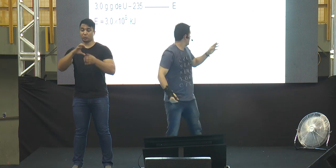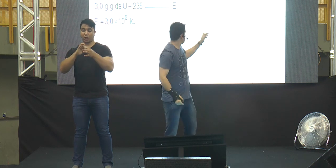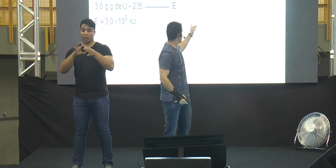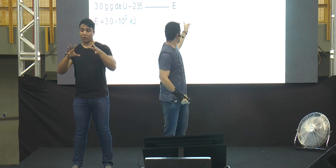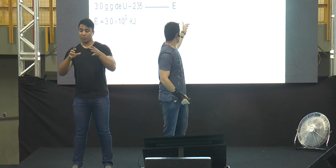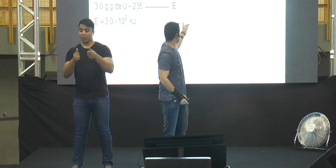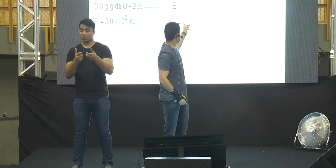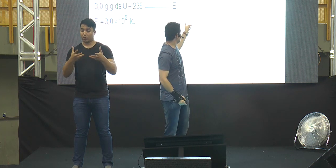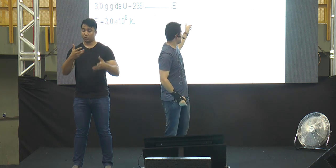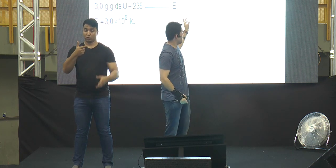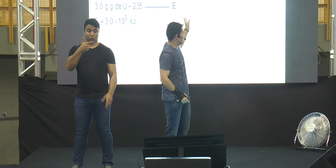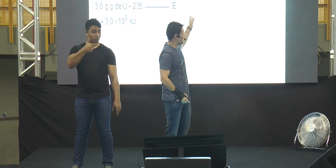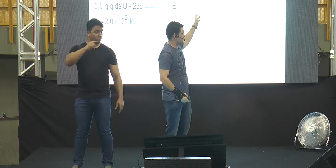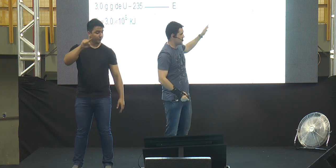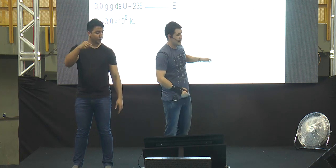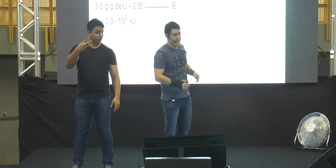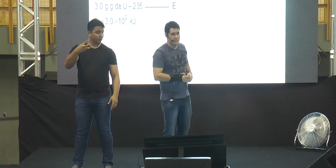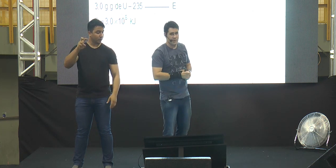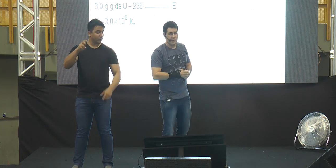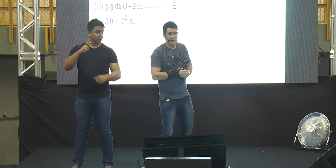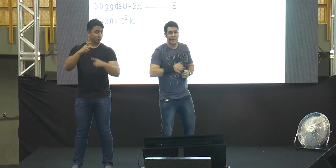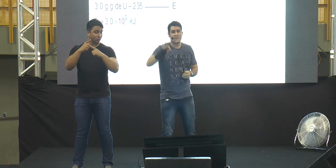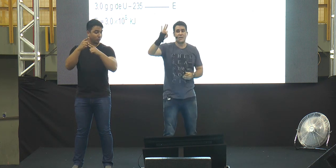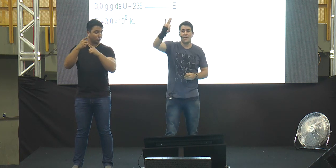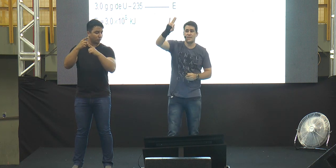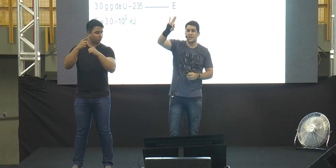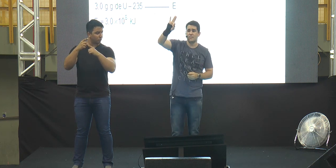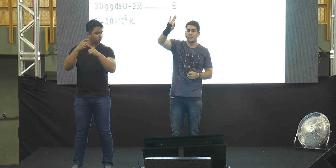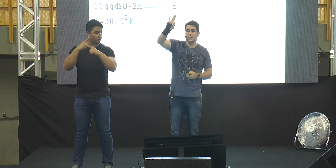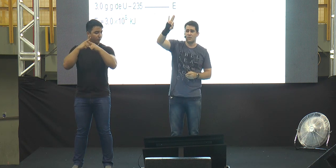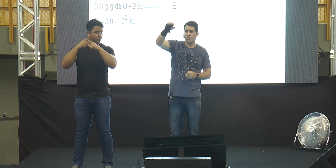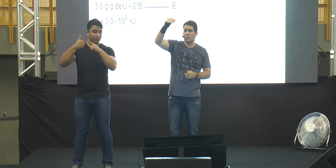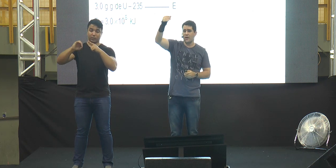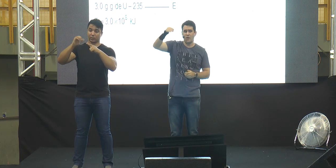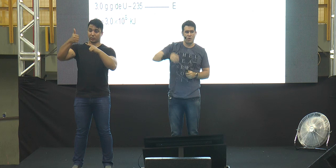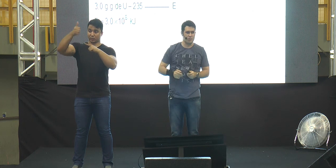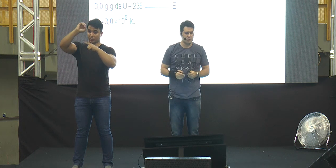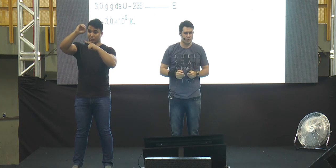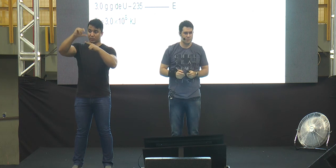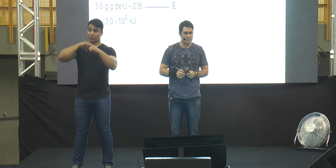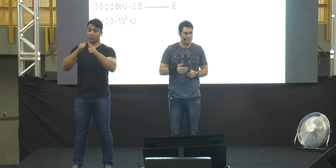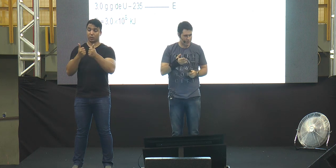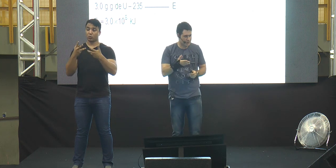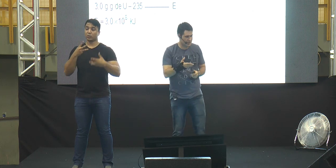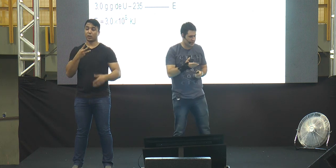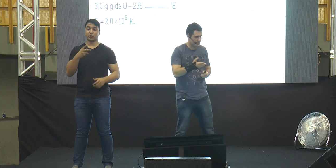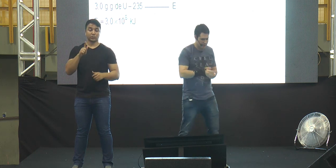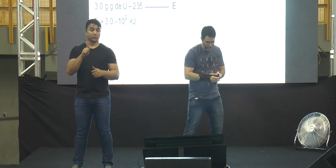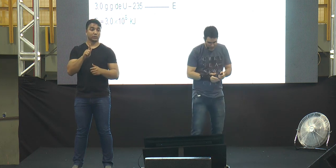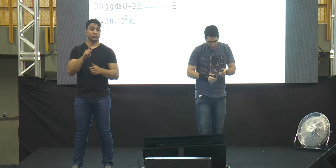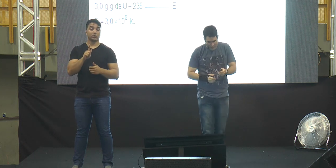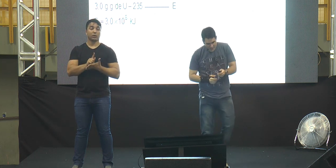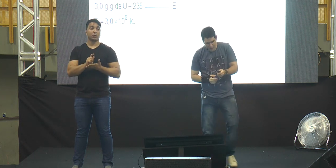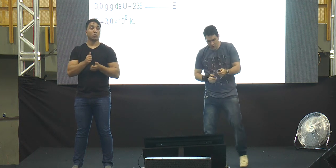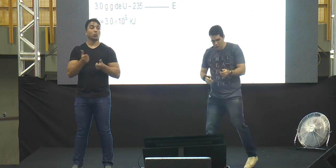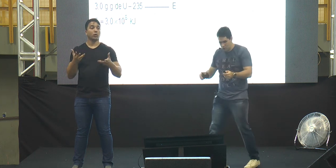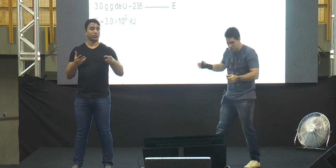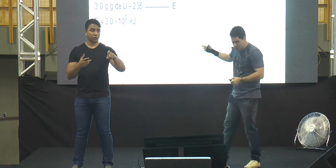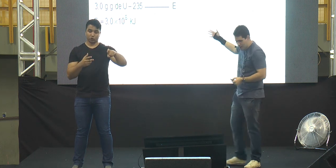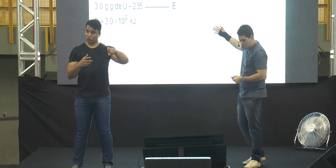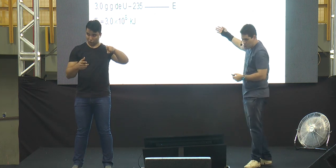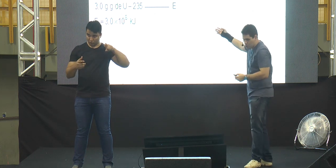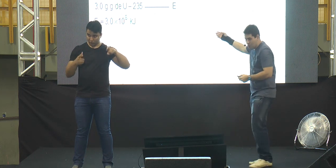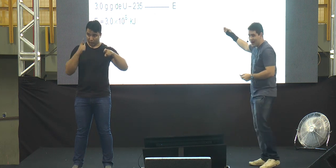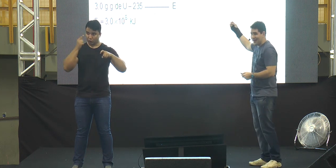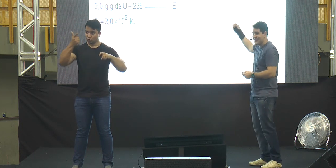liberam 2,35 vezes 10 a décima, 3 gramas vão liberar quantos? X. Fazendo agora o